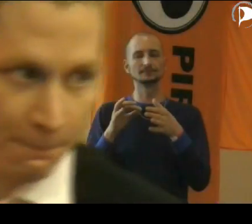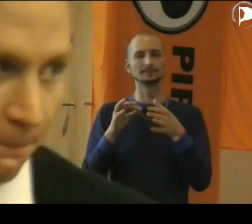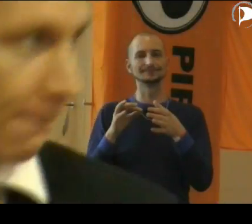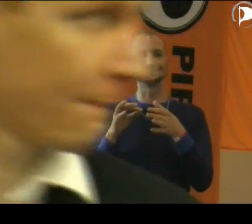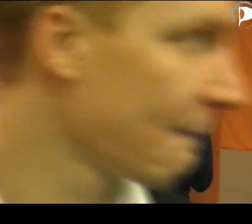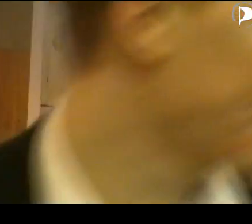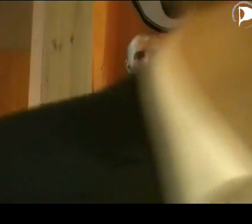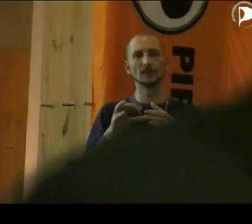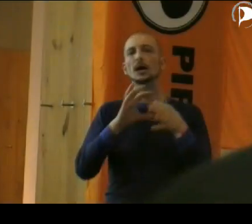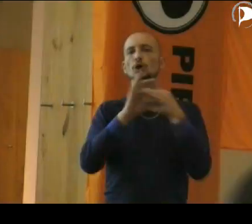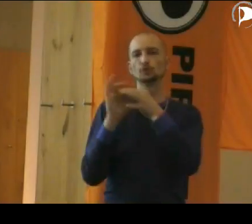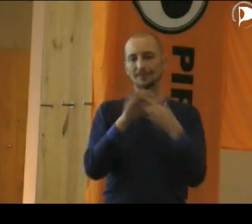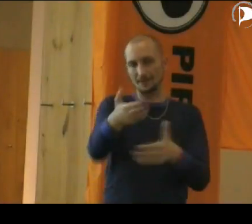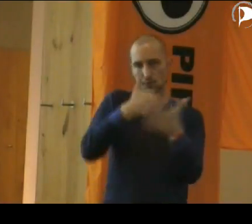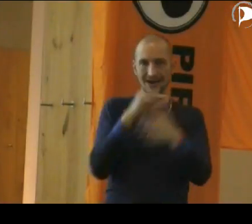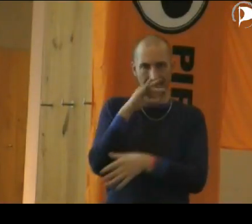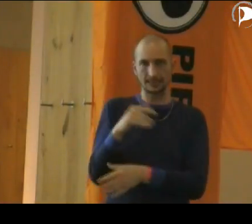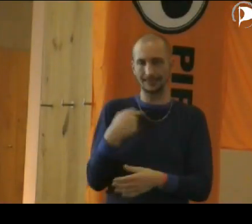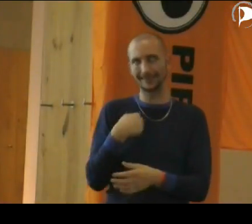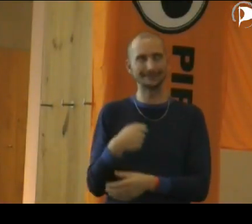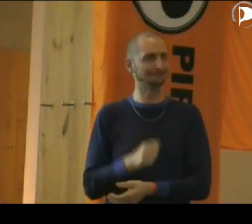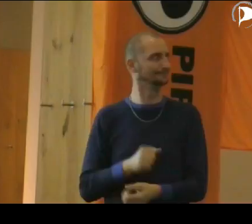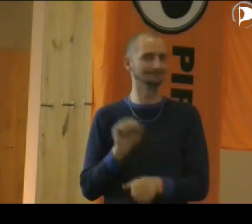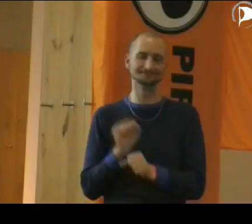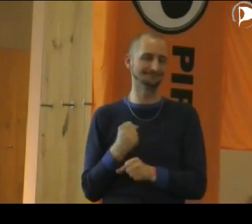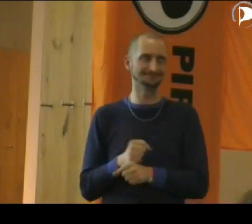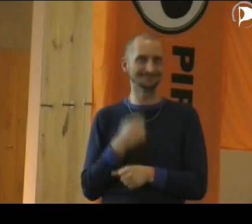also mein name ist somit